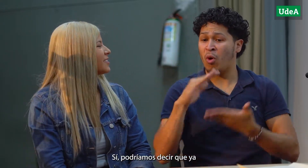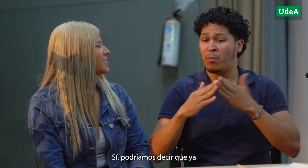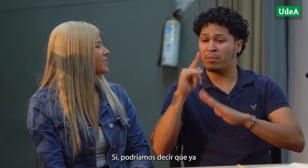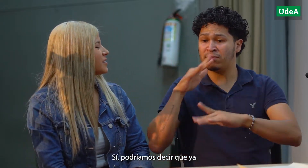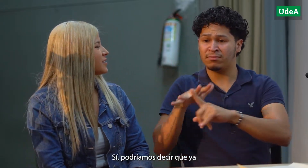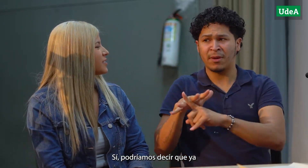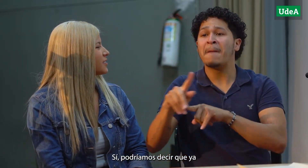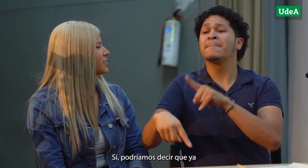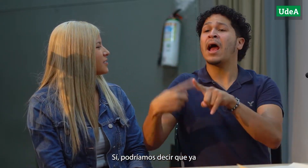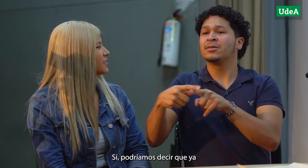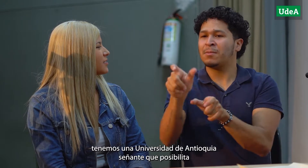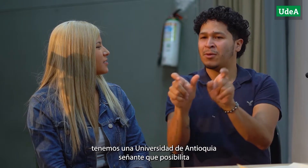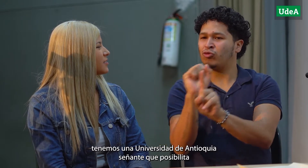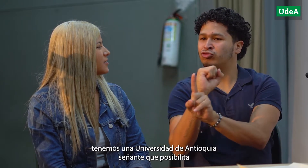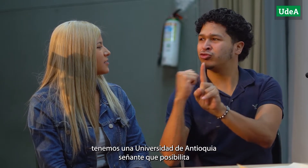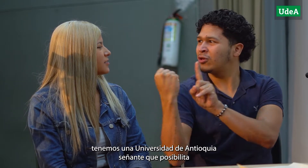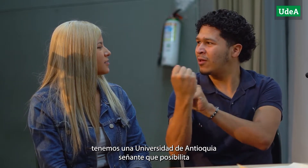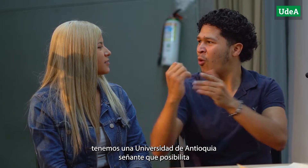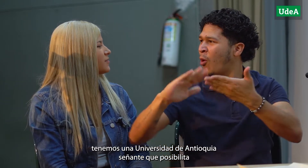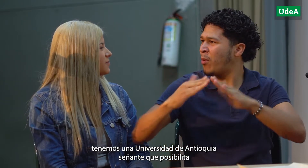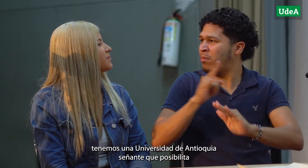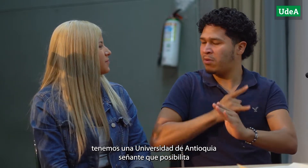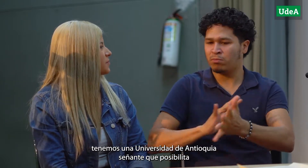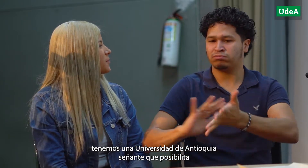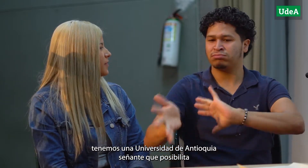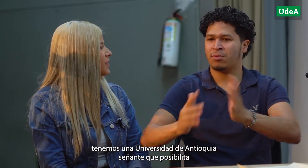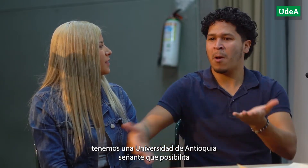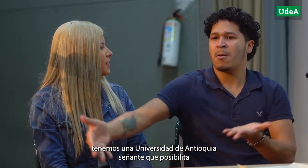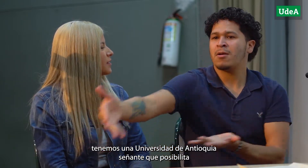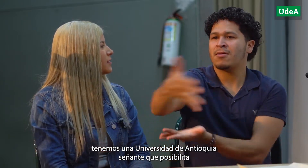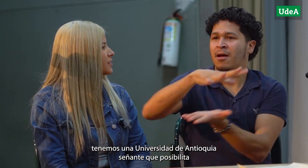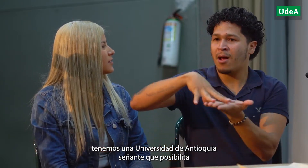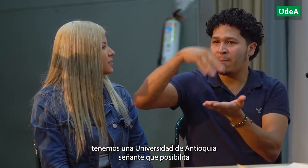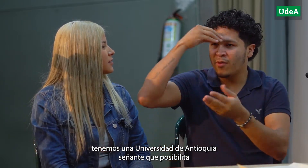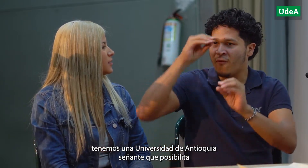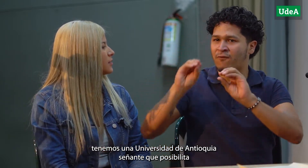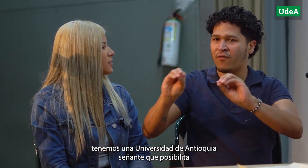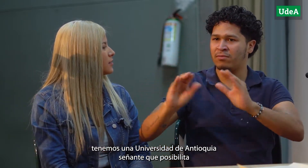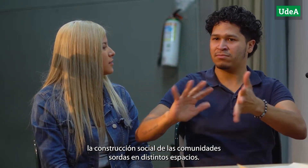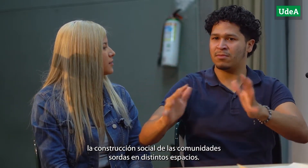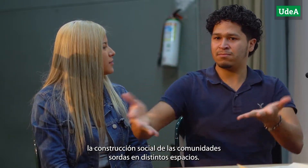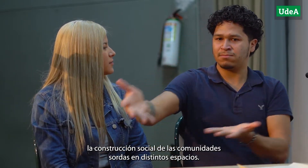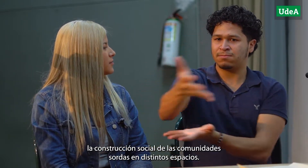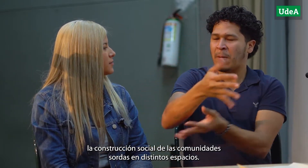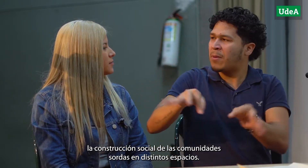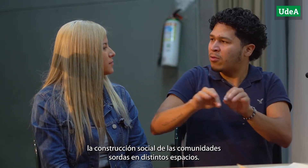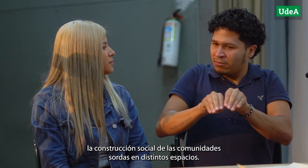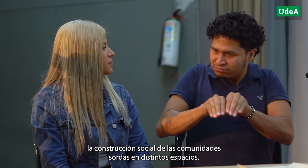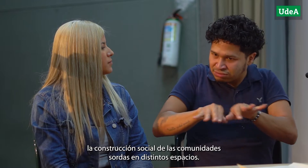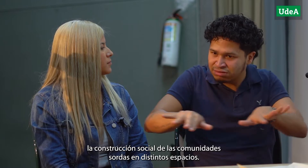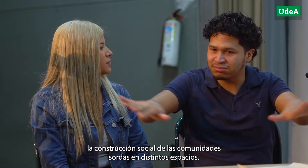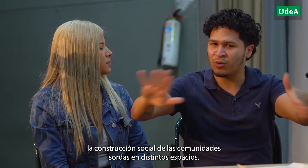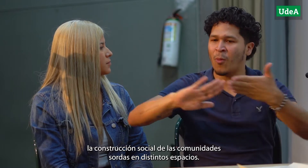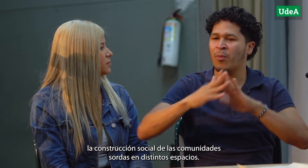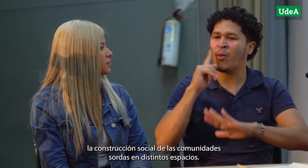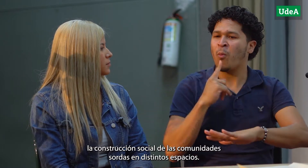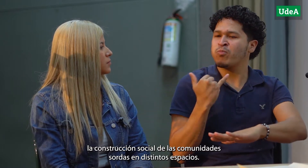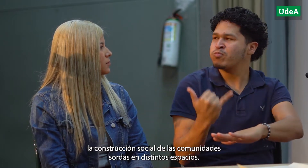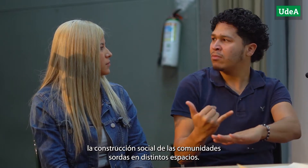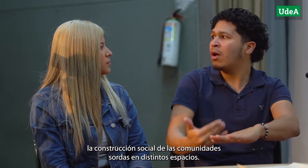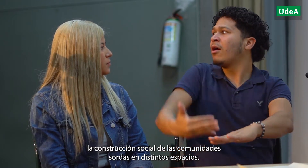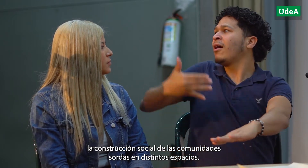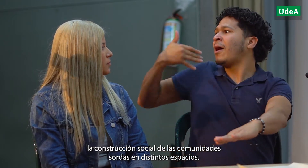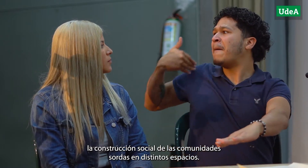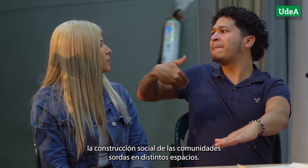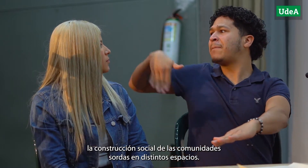Sí, podríamos decir que ya tenemos una Universidad de Antioquia señante que posibilita la construcción social de las comunidades